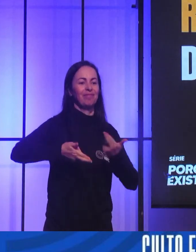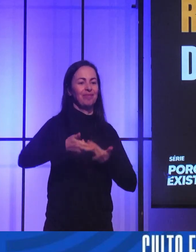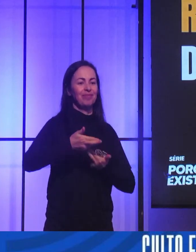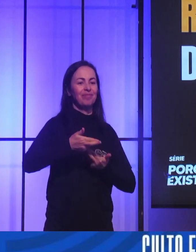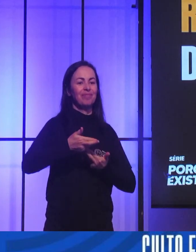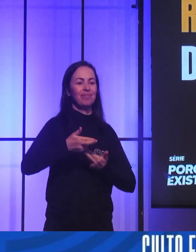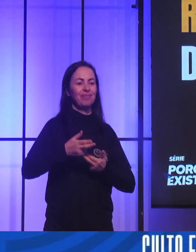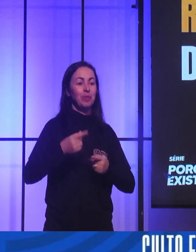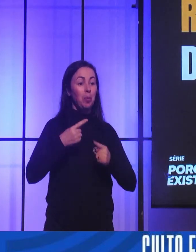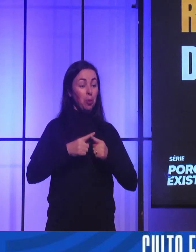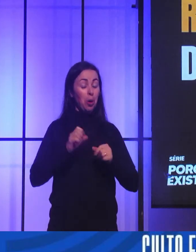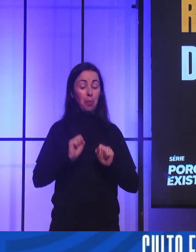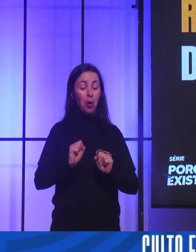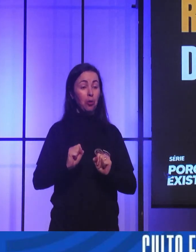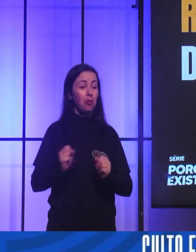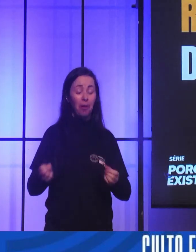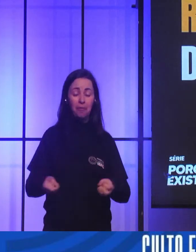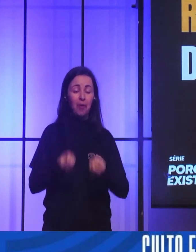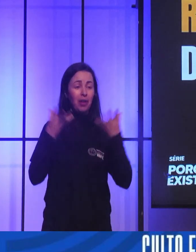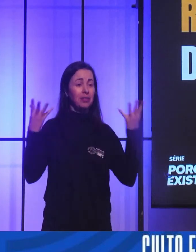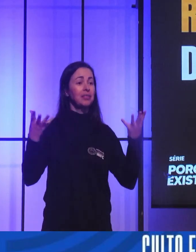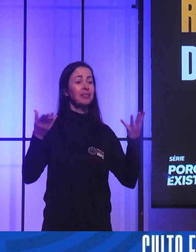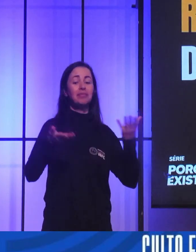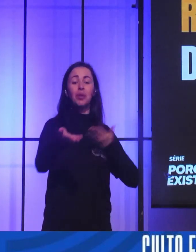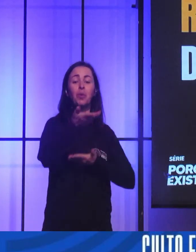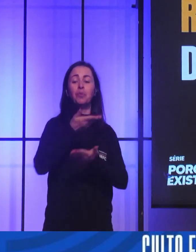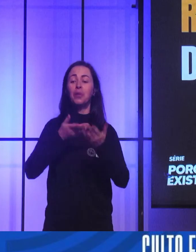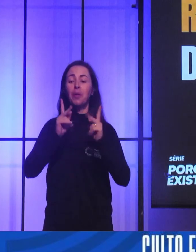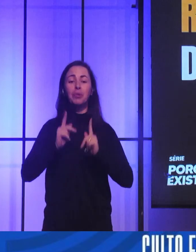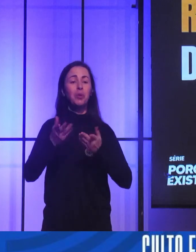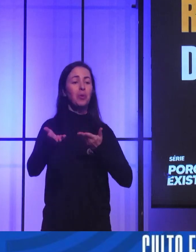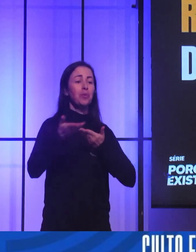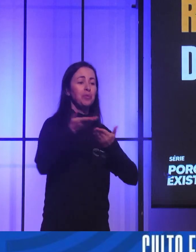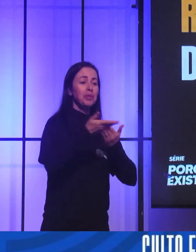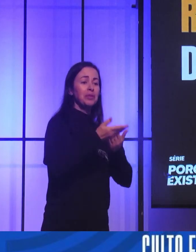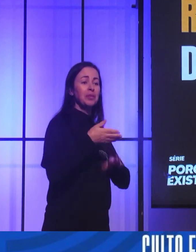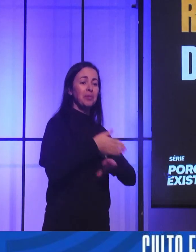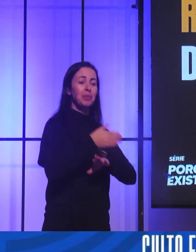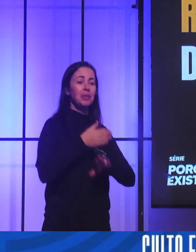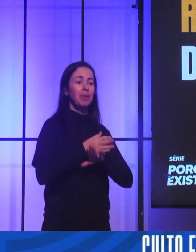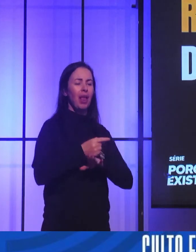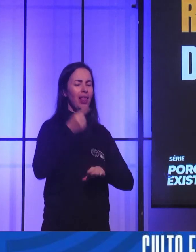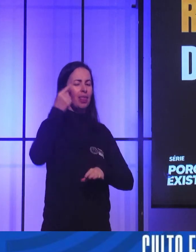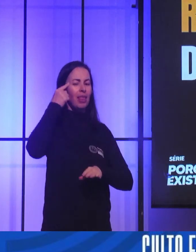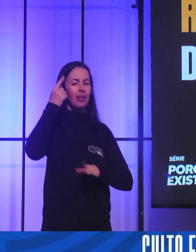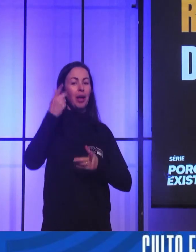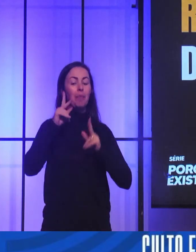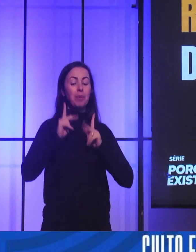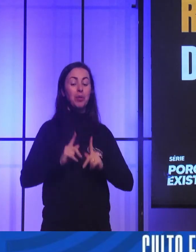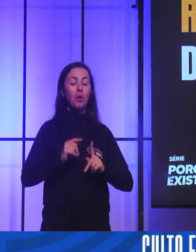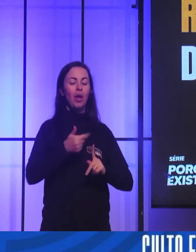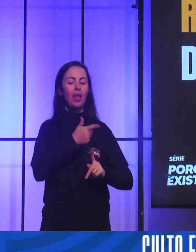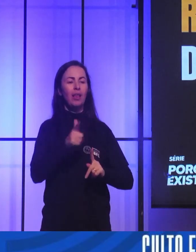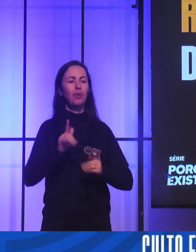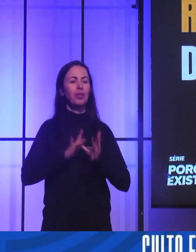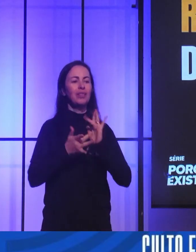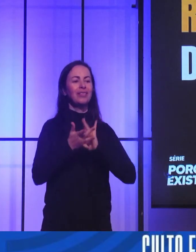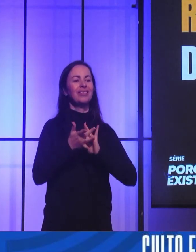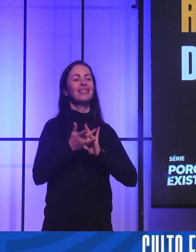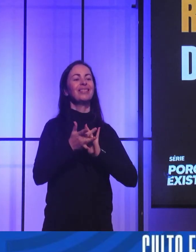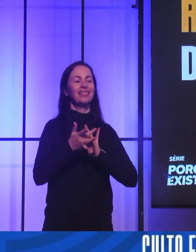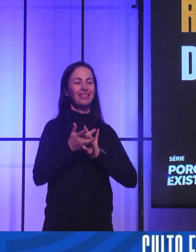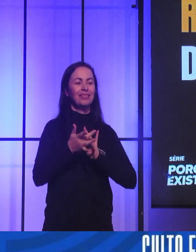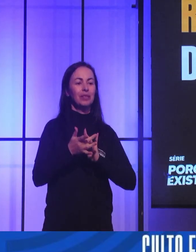Dê uma festa, convide pessoas intencionalmente que não conhecem a Jesus. Vejam o que a Bíblia